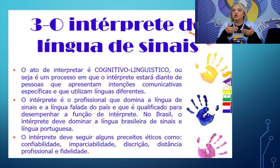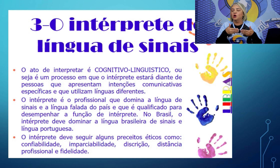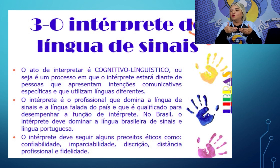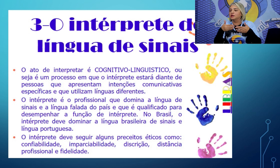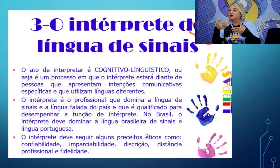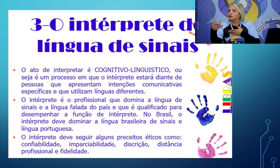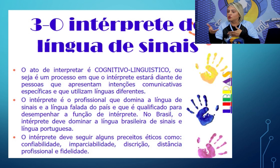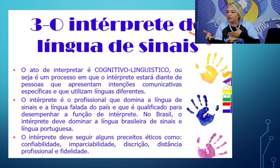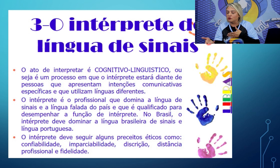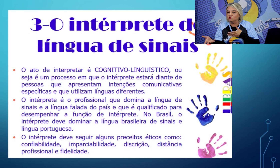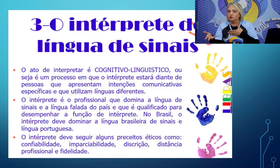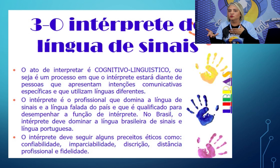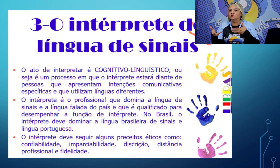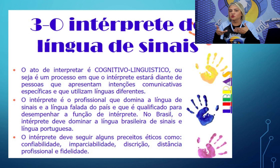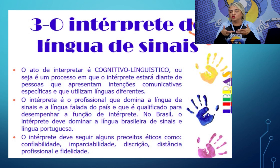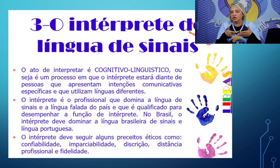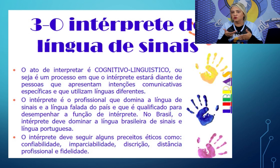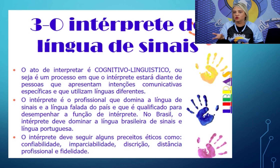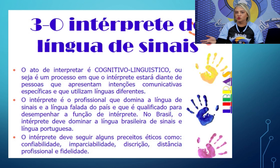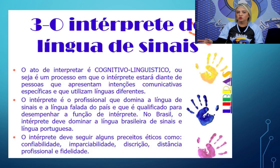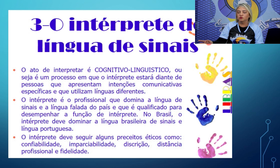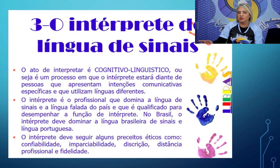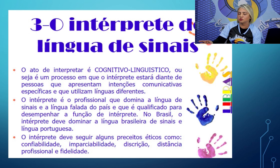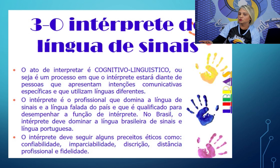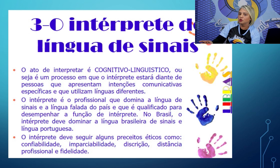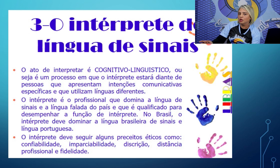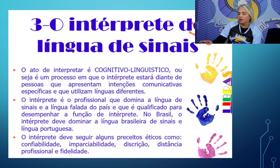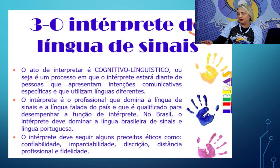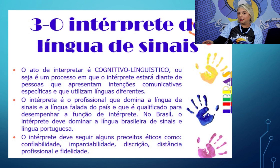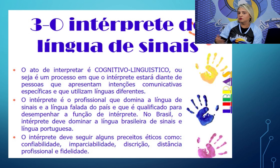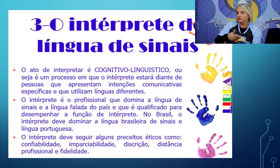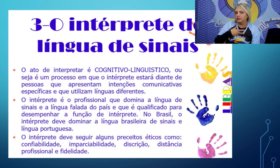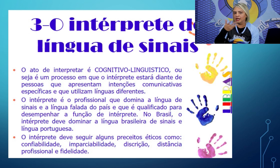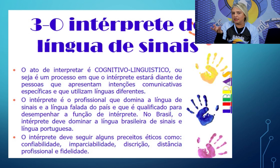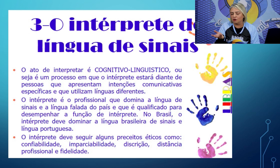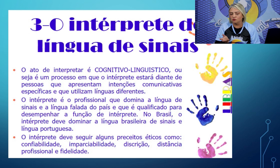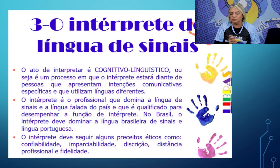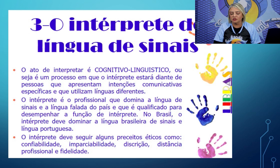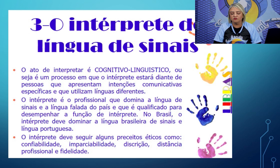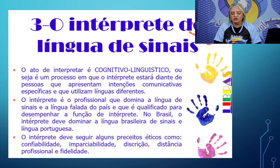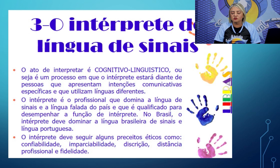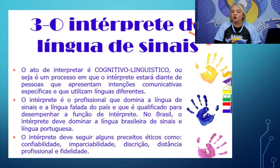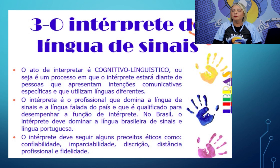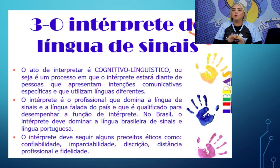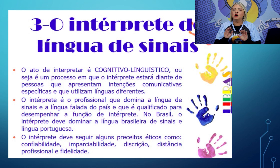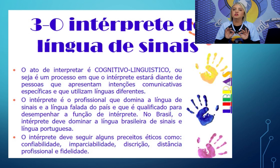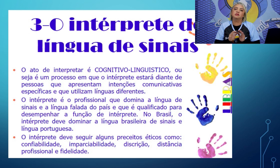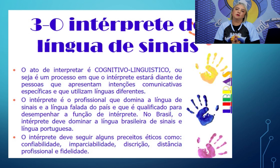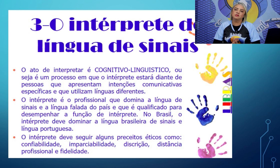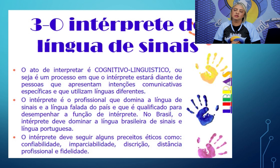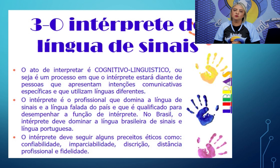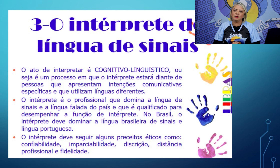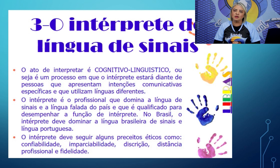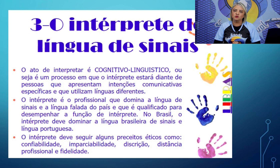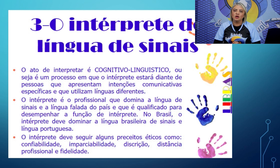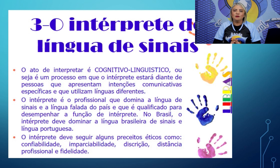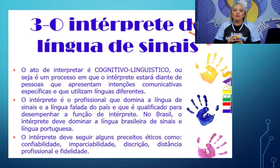ou assessorar um sujeito surdo, auxiliar em algum serviço, pode ter o ensino médio. Mas,